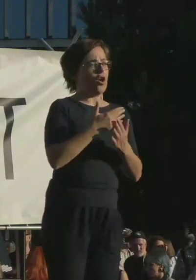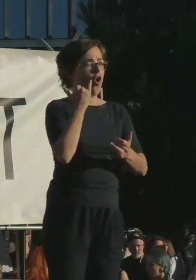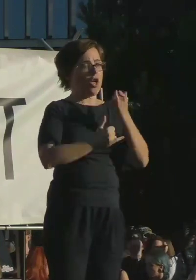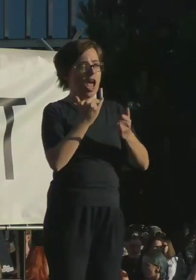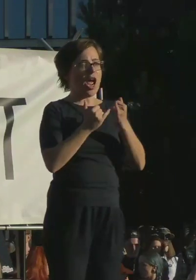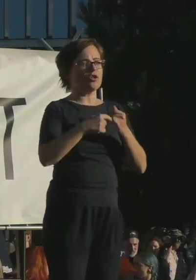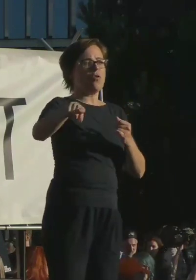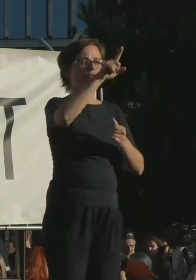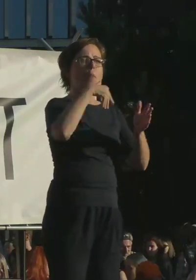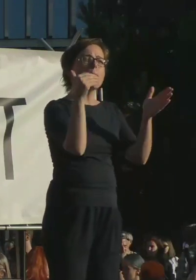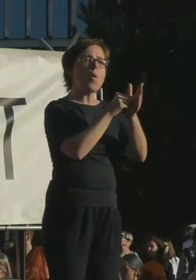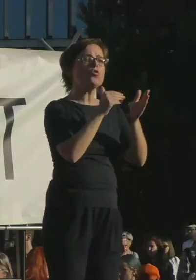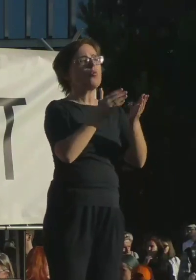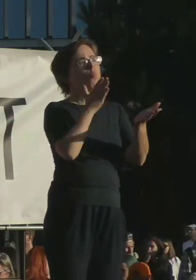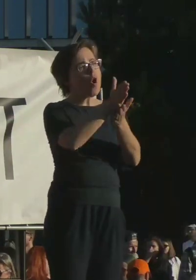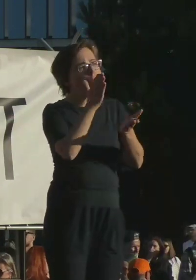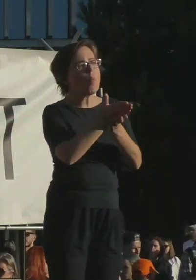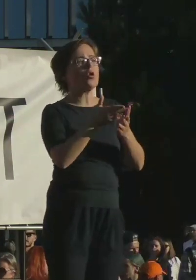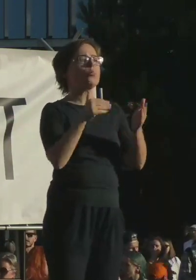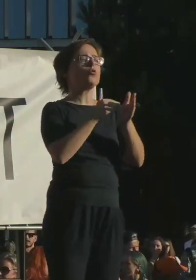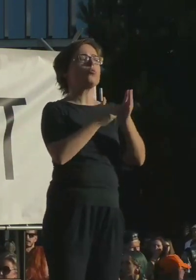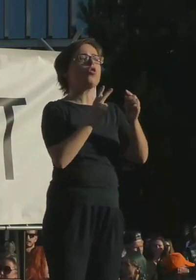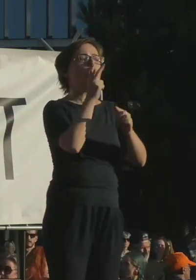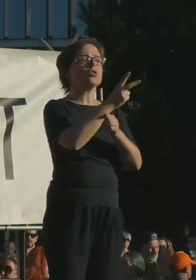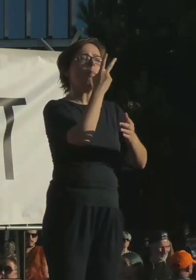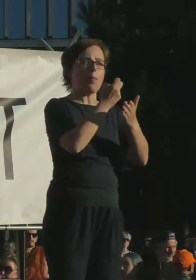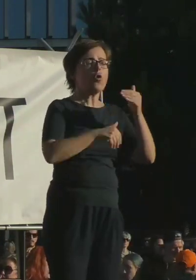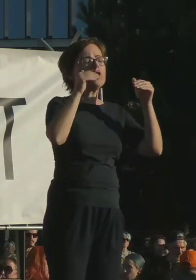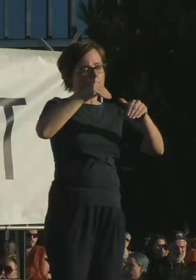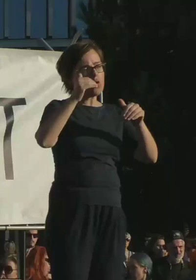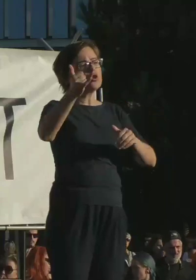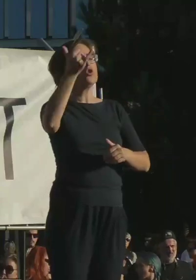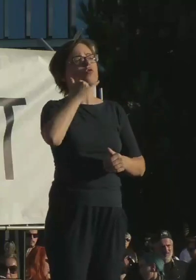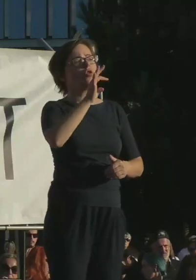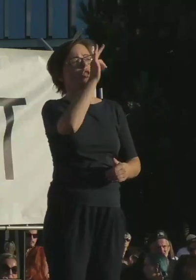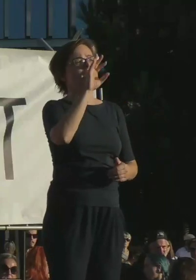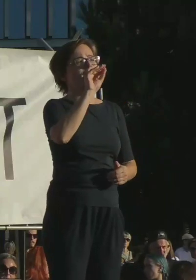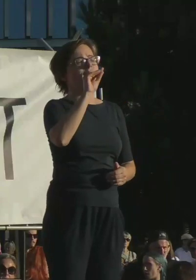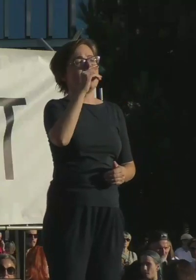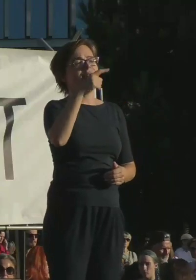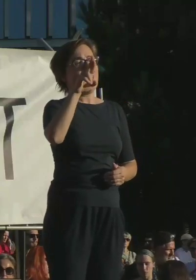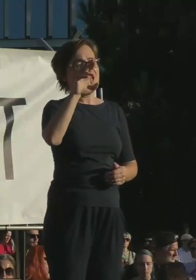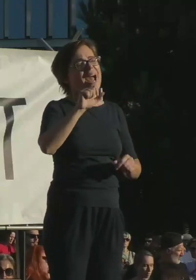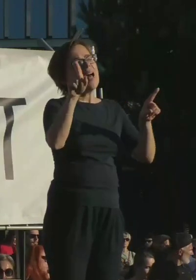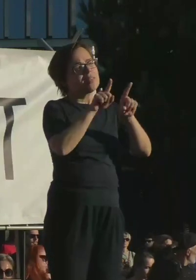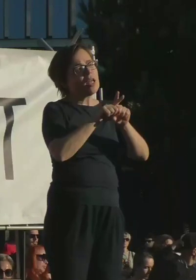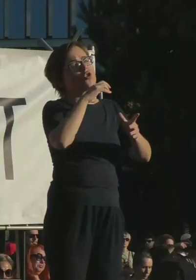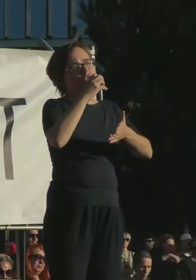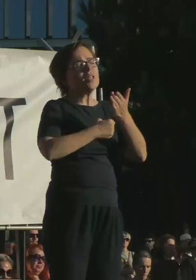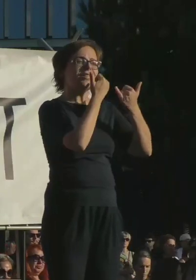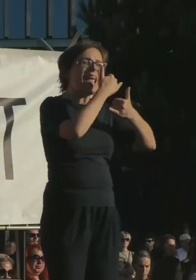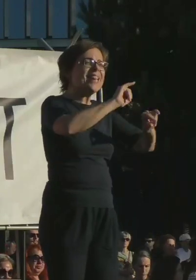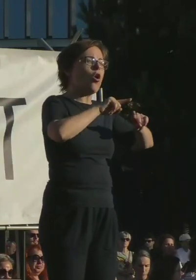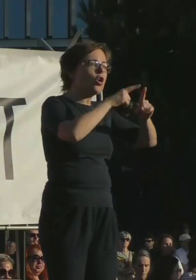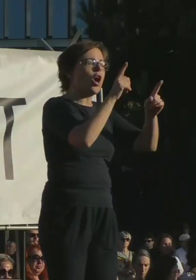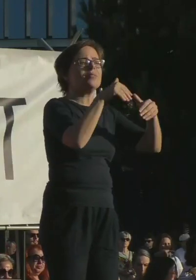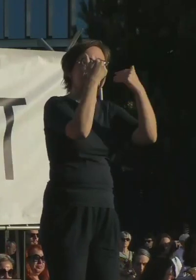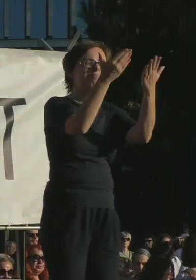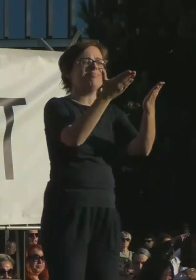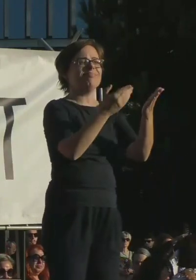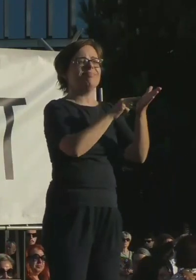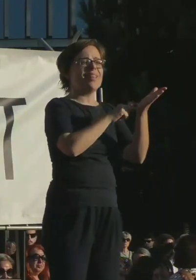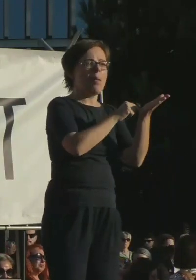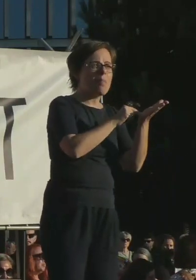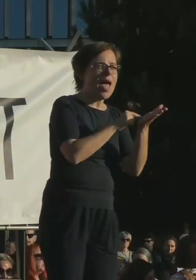potrzebujecie pomocy, potrzebujecie dostępu do aborcji, dzwońcie też do Federy, też korzystajcie z organizacji, które dostarczają